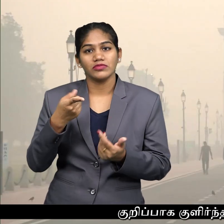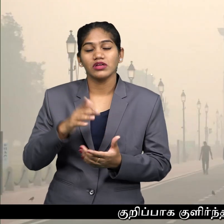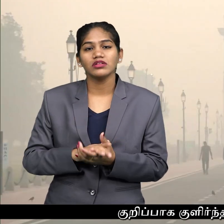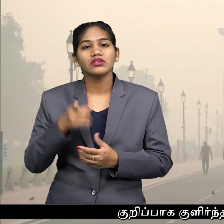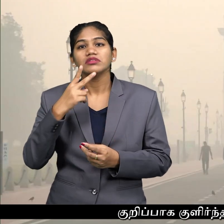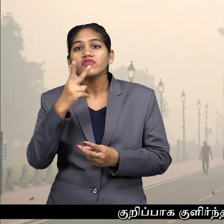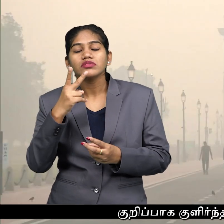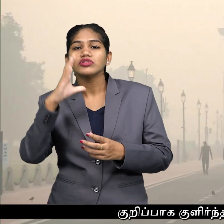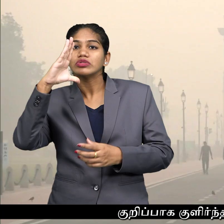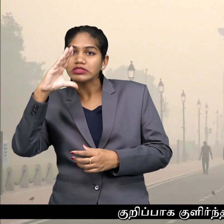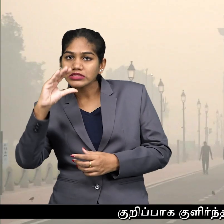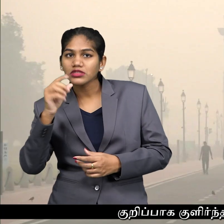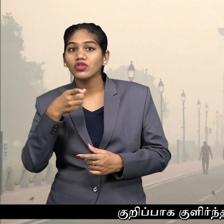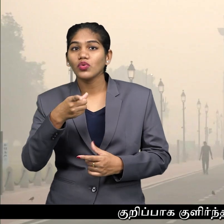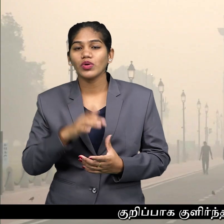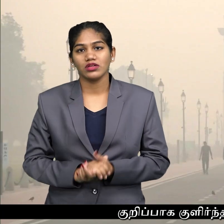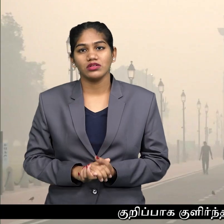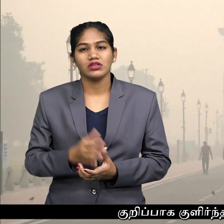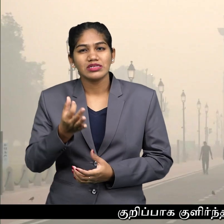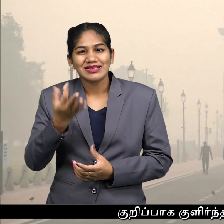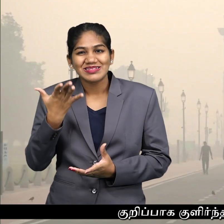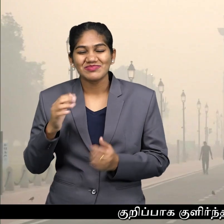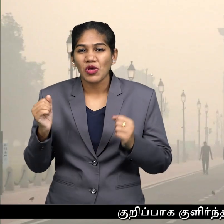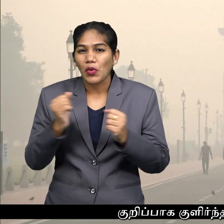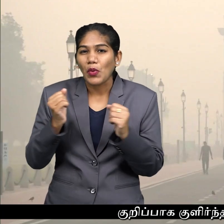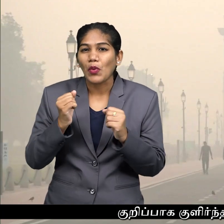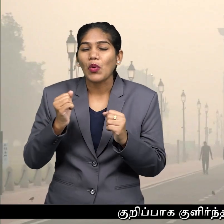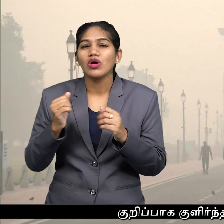குறிப்பாக குளிர்ந்த காலநிலையில் காற்றில் இருந்து